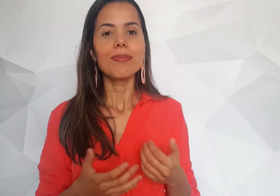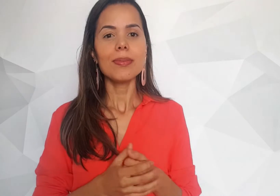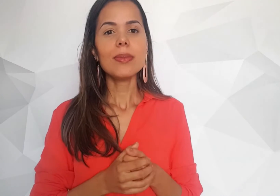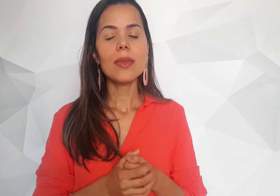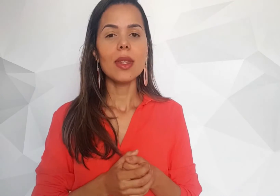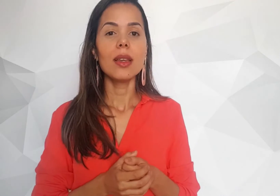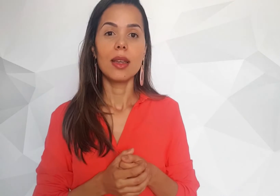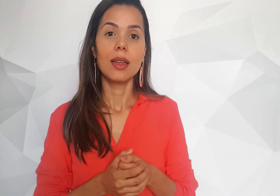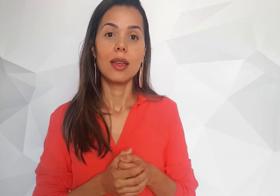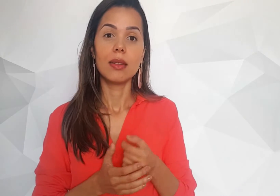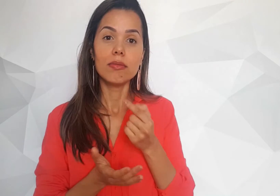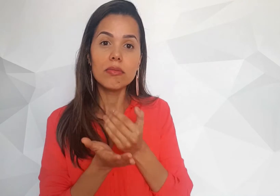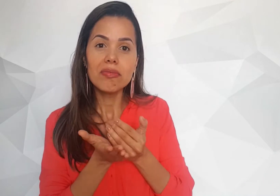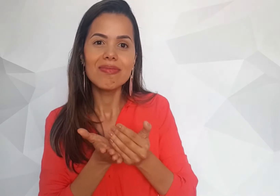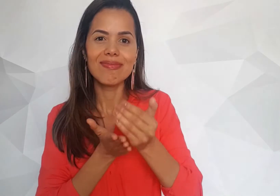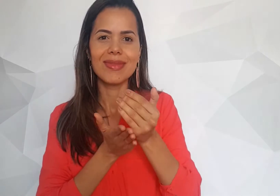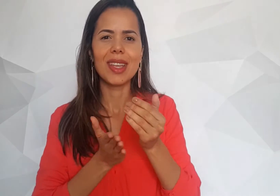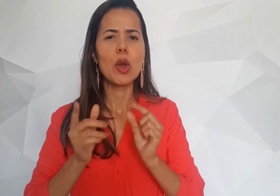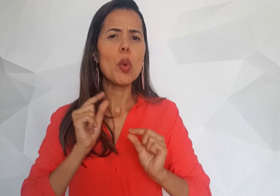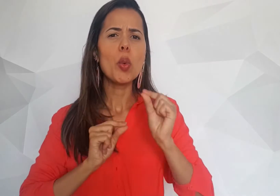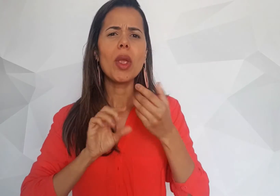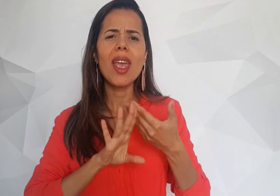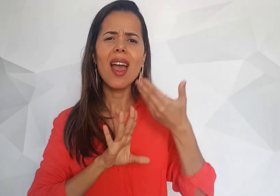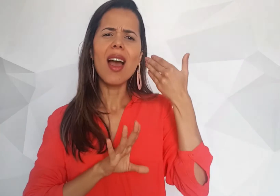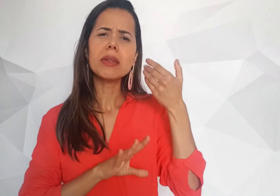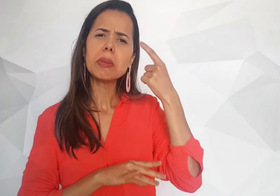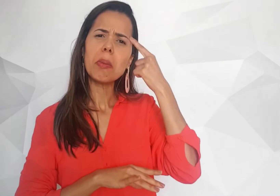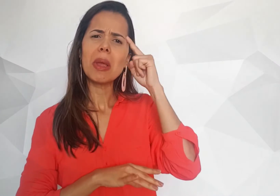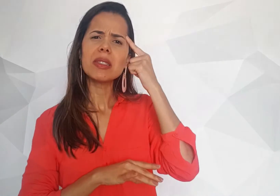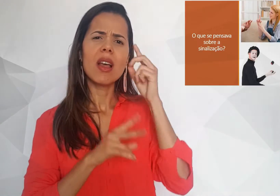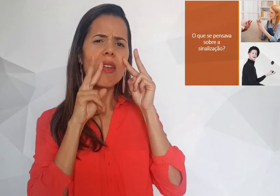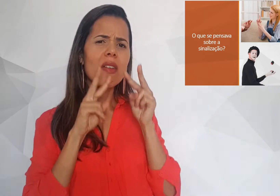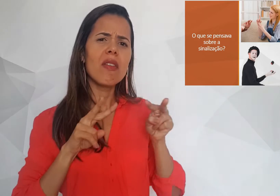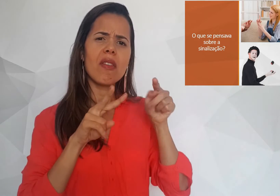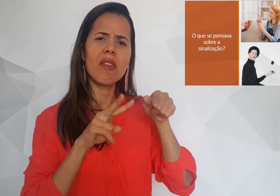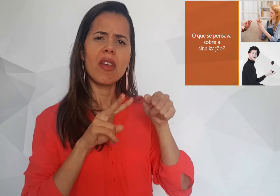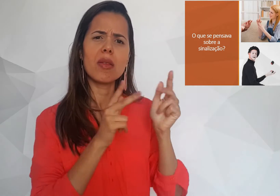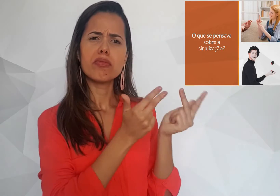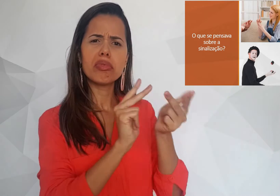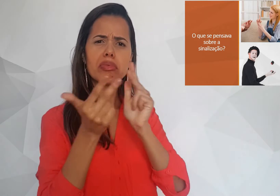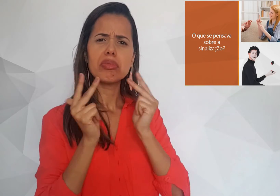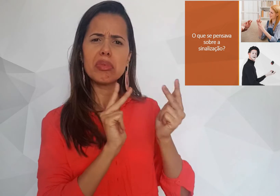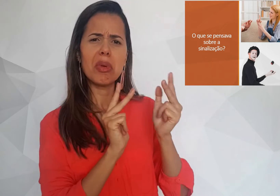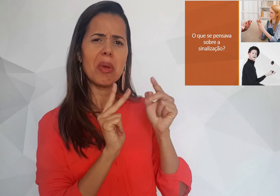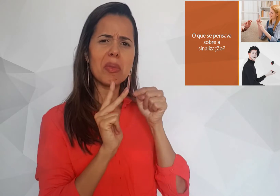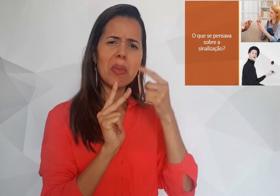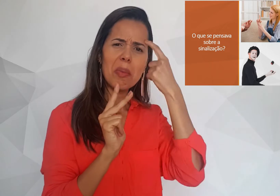Bom, partindo então, o que se pensava sobre a forma de comunicação de